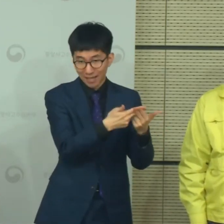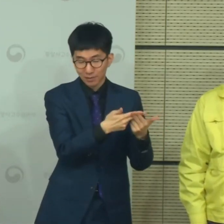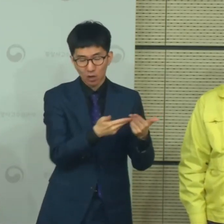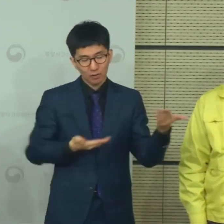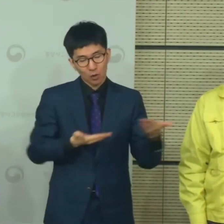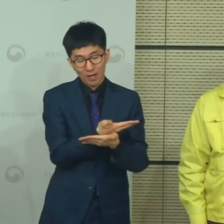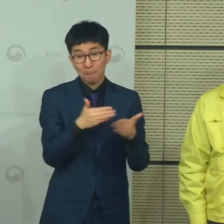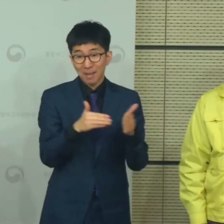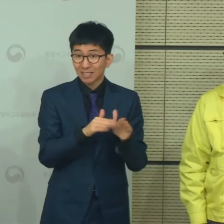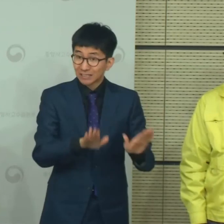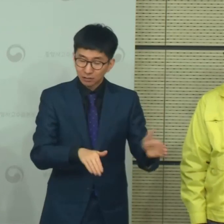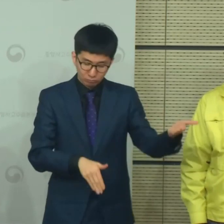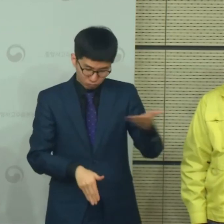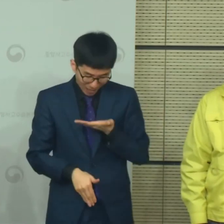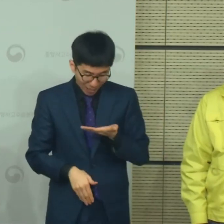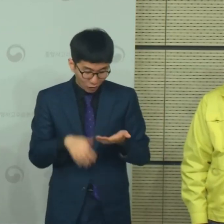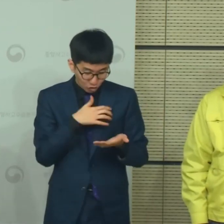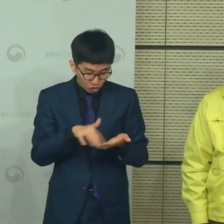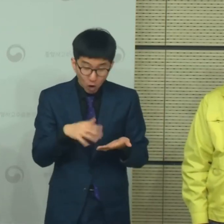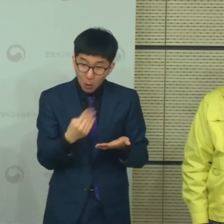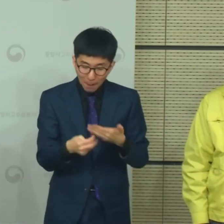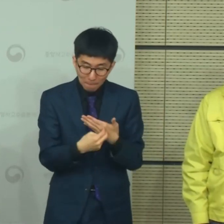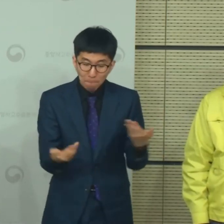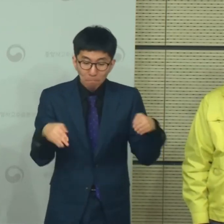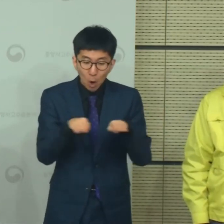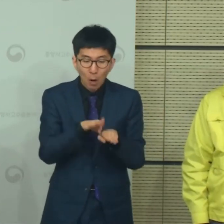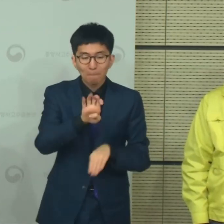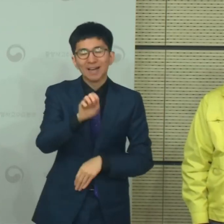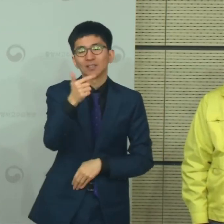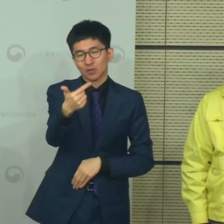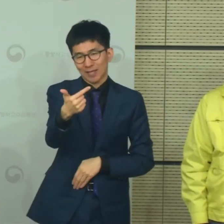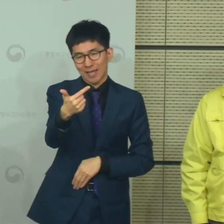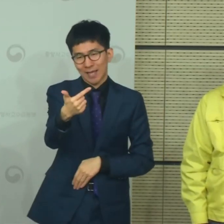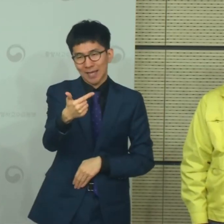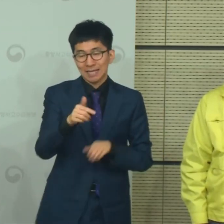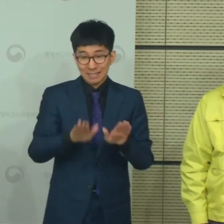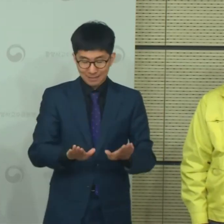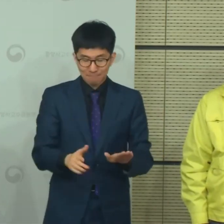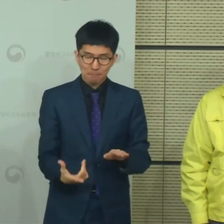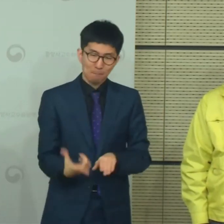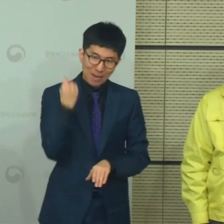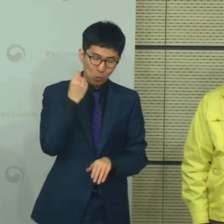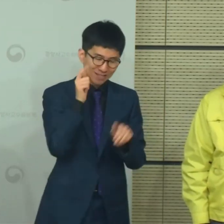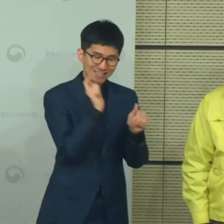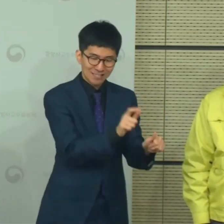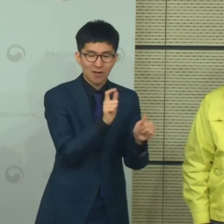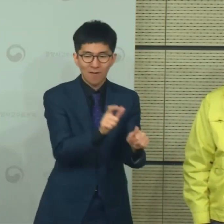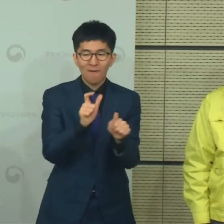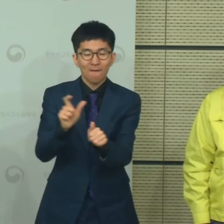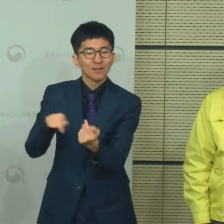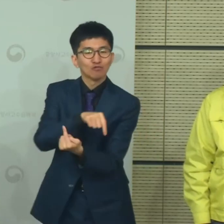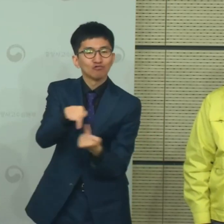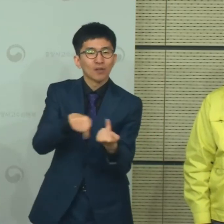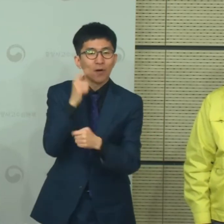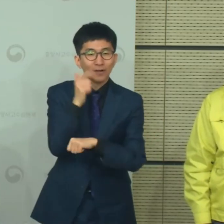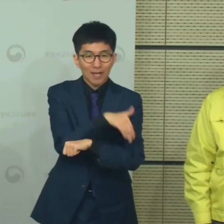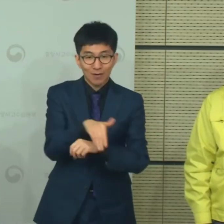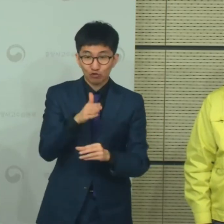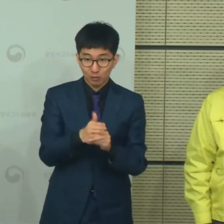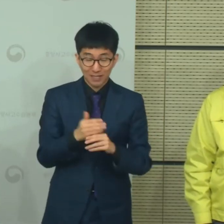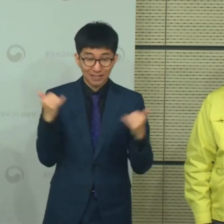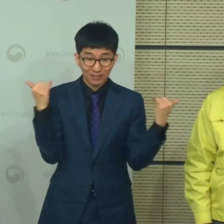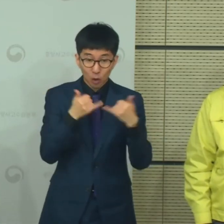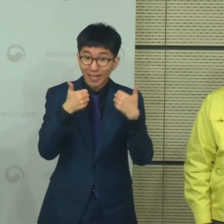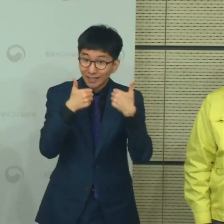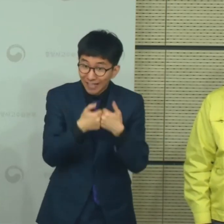현재 46개인가요? 그 명단이 들어왔는데 이 부분은 바로 지정을 해서 운영을 하도록 하고 전화